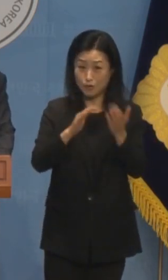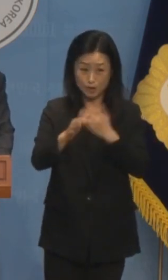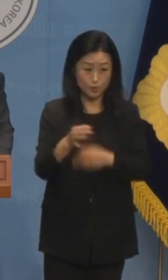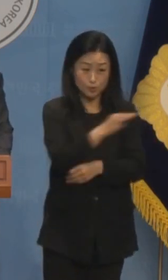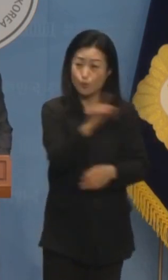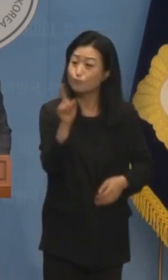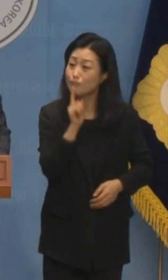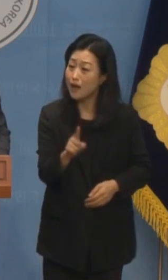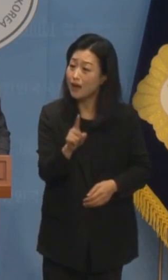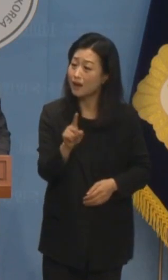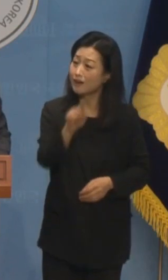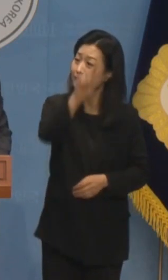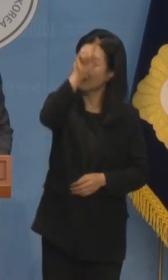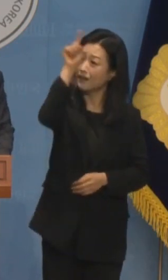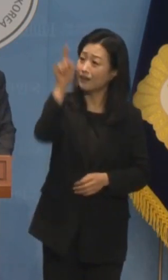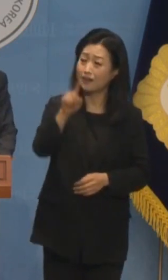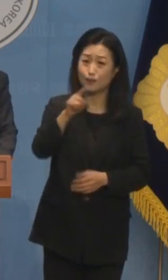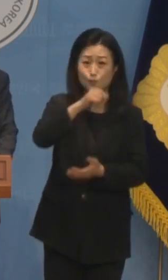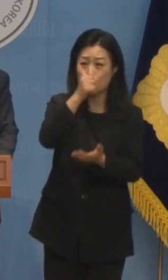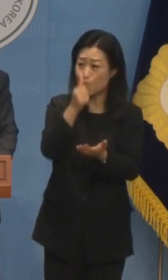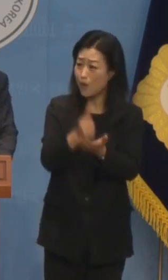말입니까? 이 죄목은